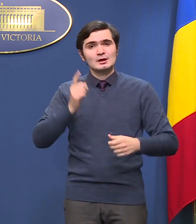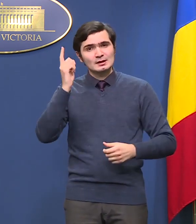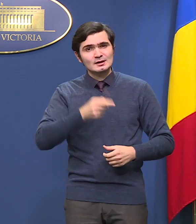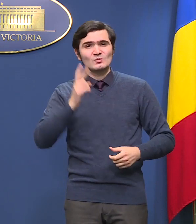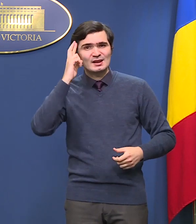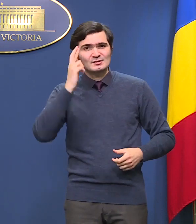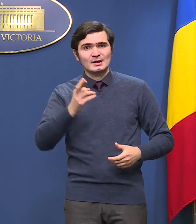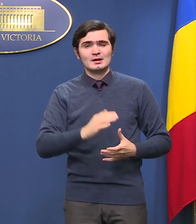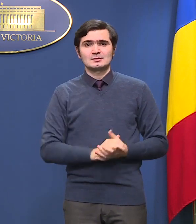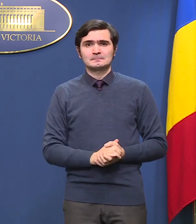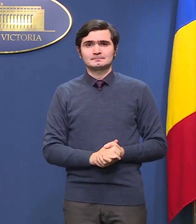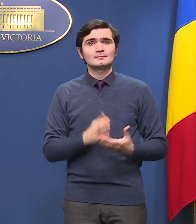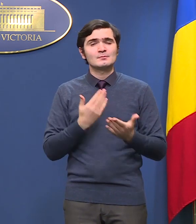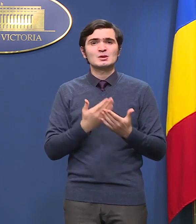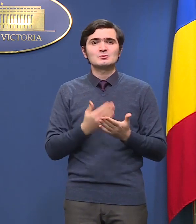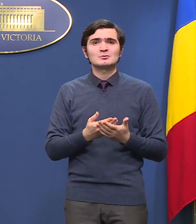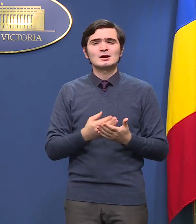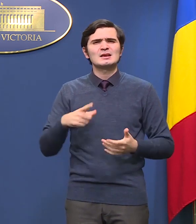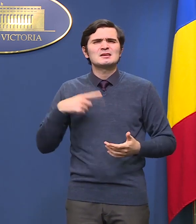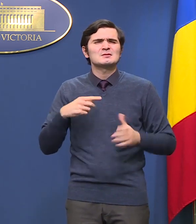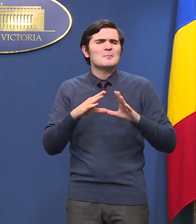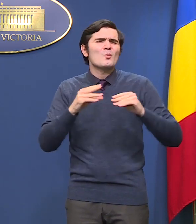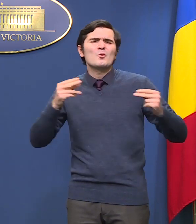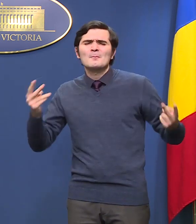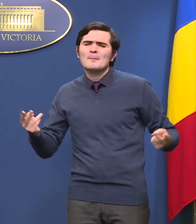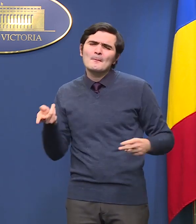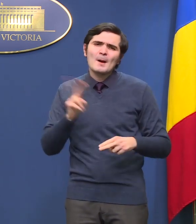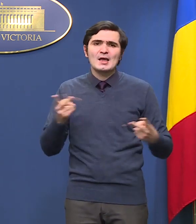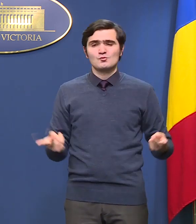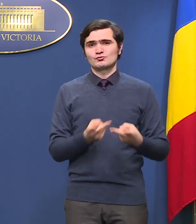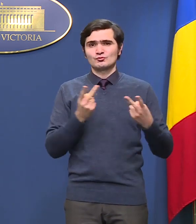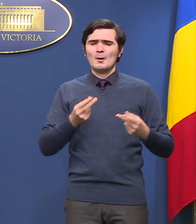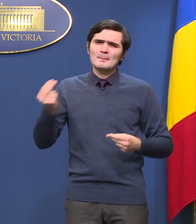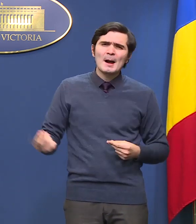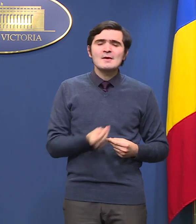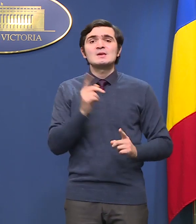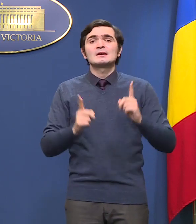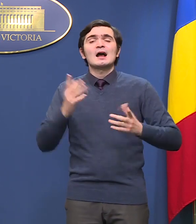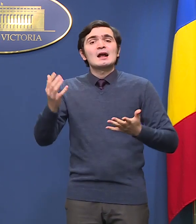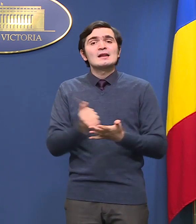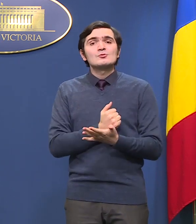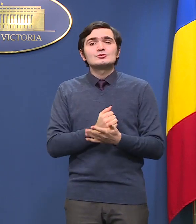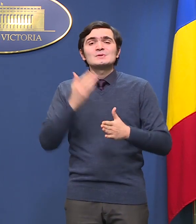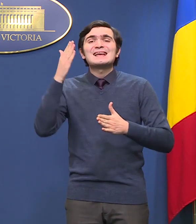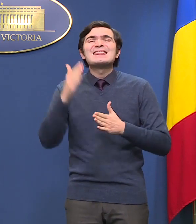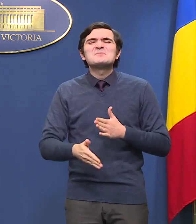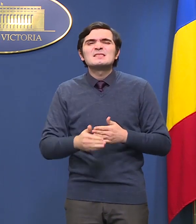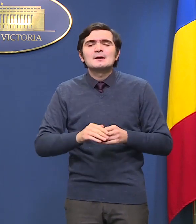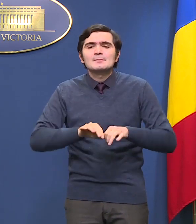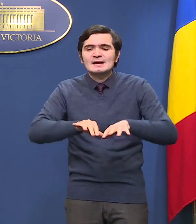respectate pentru că este mult mai ușor și mult mai bine dacă se reușește limitarea răspândirii,